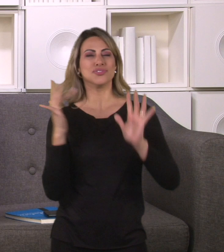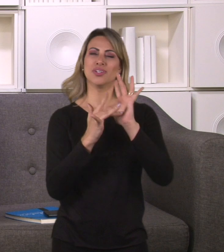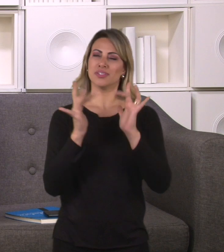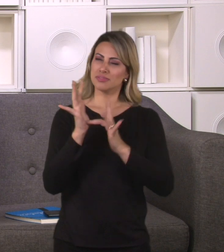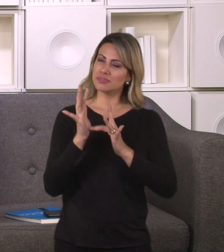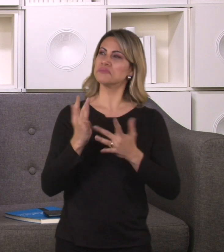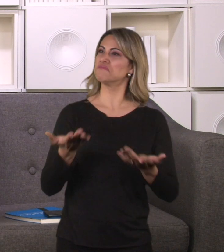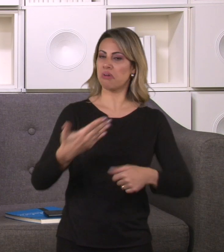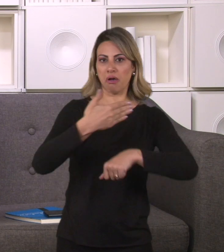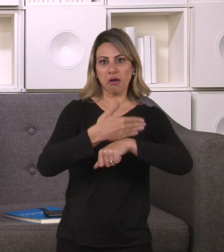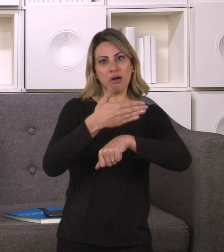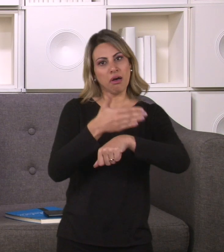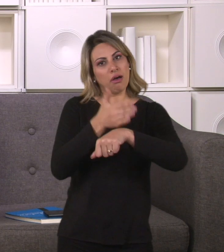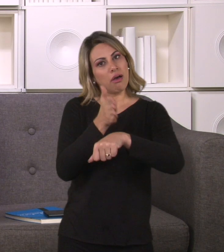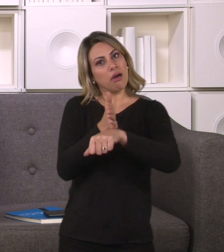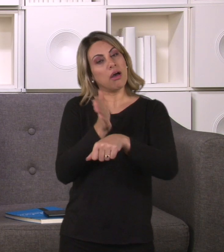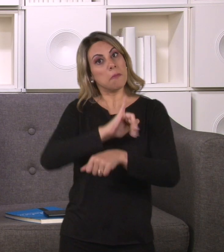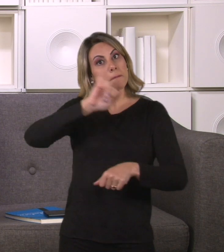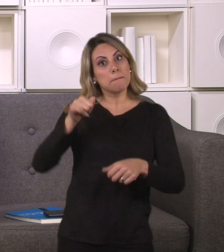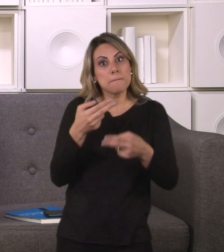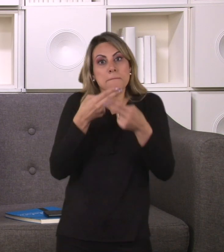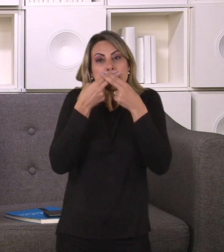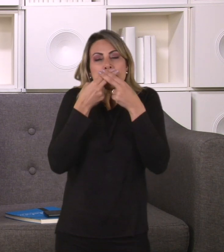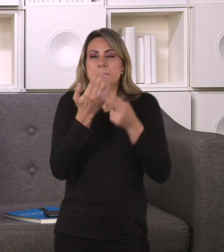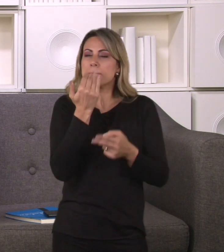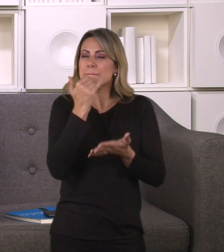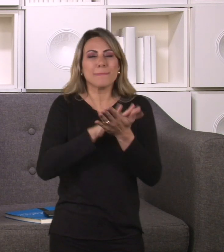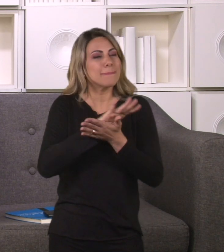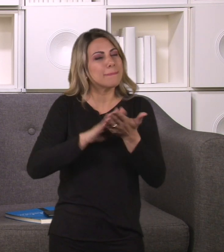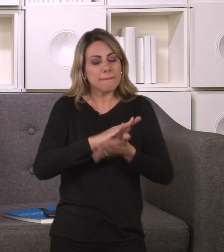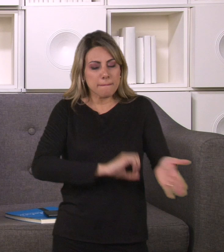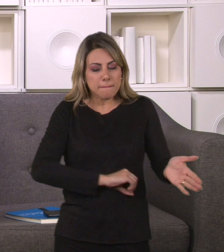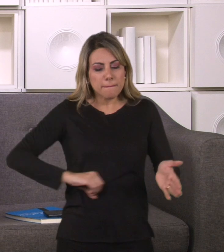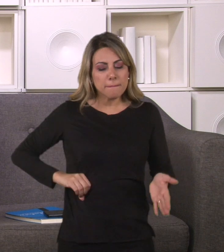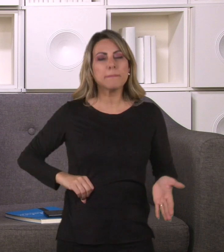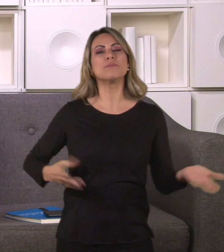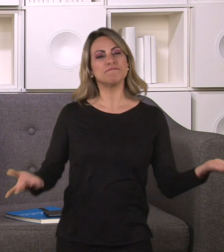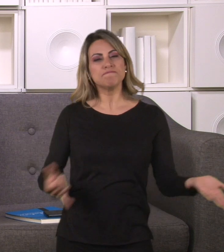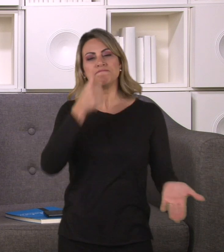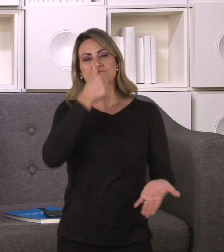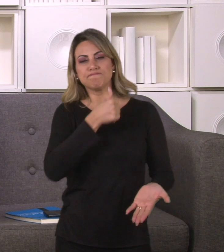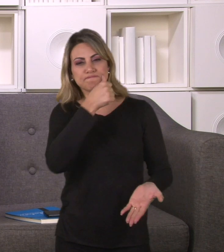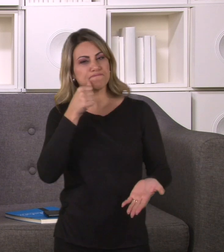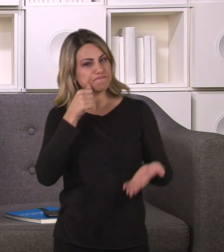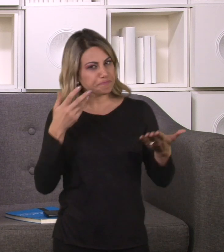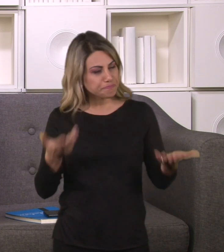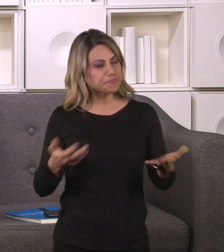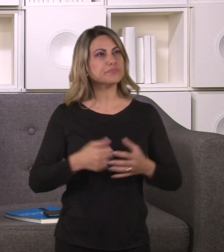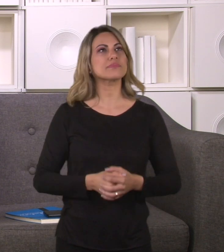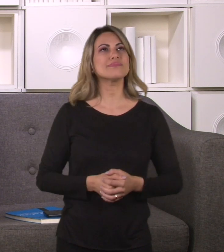na verdade, é um momento da vida de todos nós. A Bíblia tem essa característica.